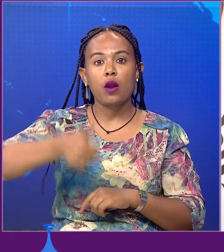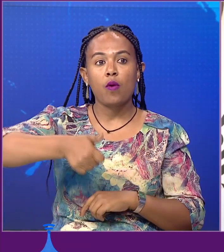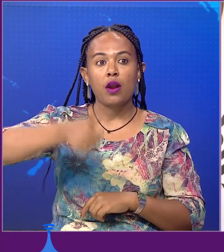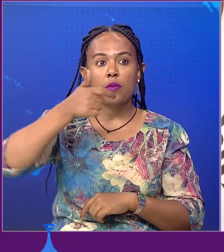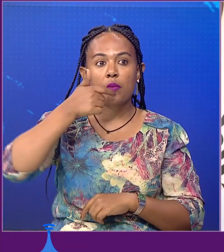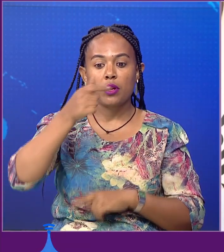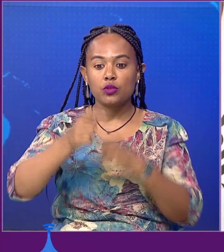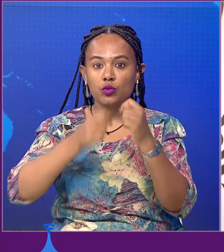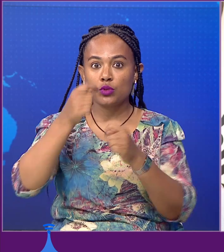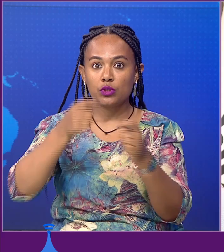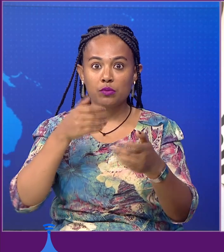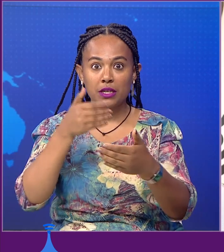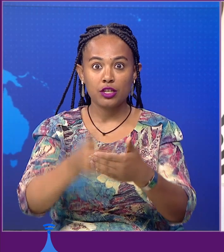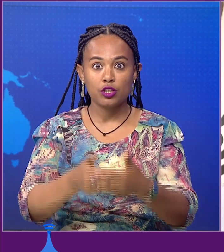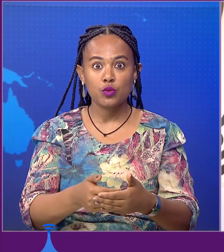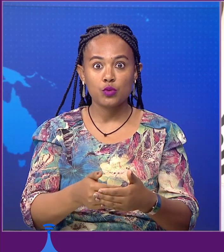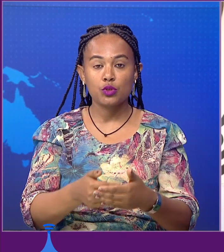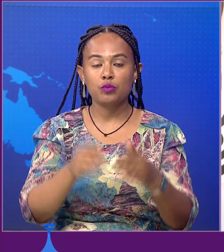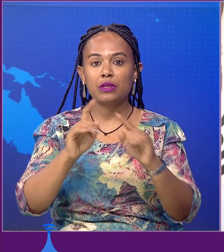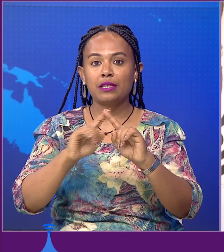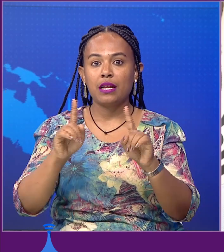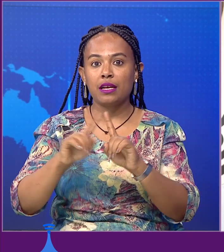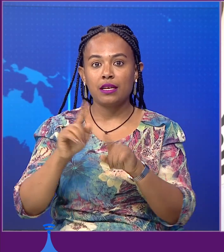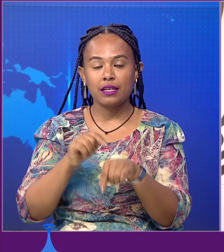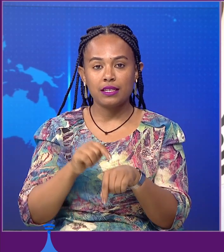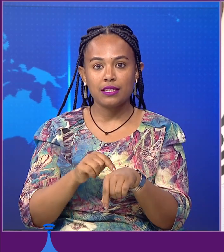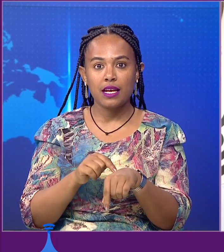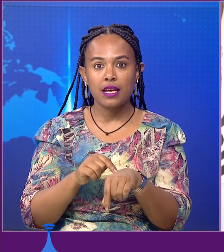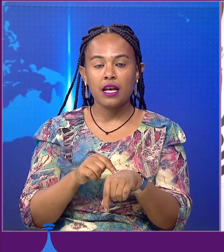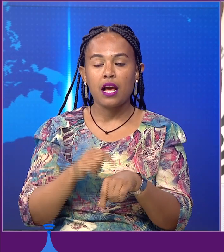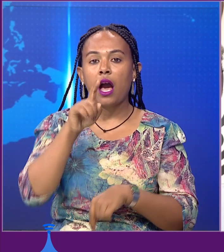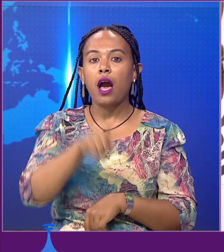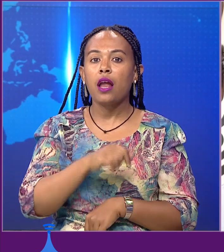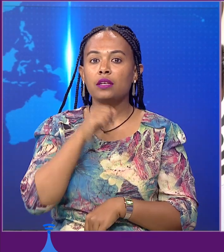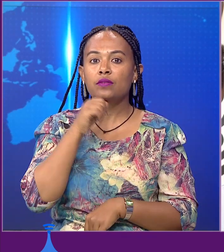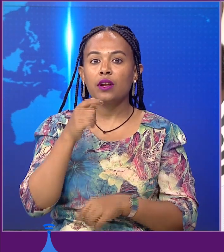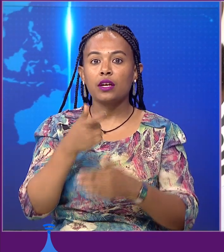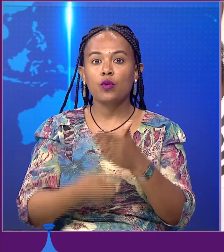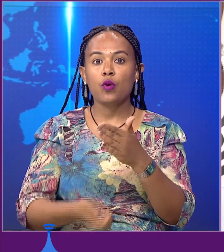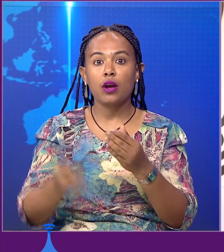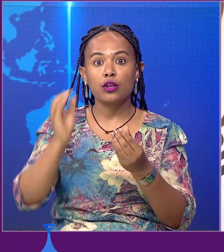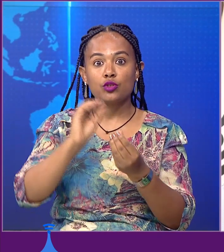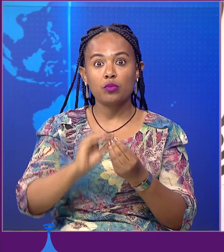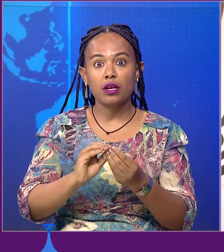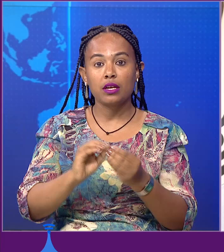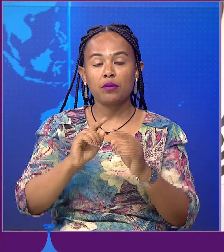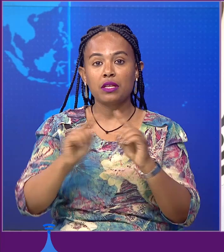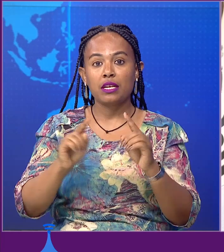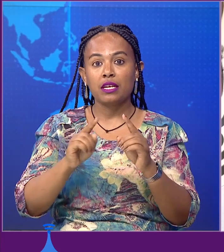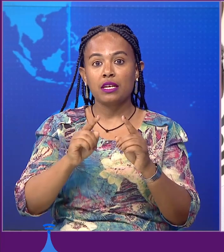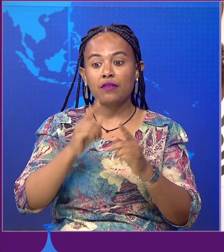በምንላቸው የቱሪስት መዳረሻዎች በተለያየ ጊዜ አላስፈላጊ የዋጋ ጭማሪ በተለይ ኢቨንቶችን ጠብቆ